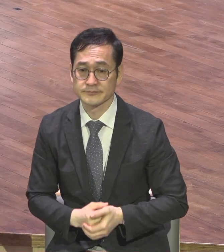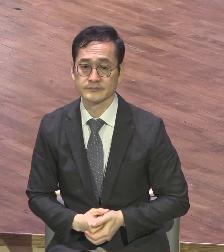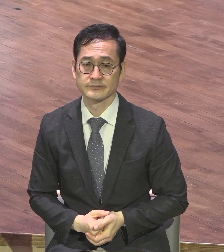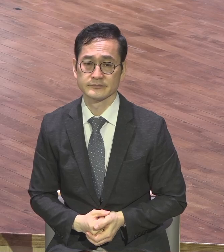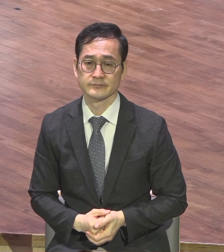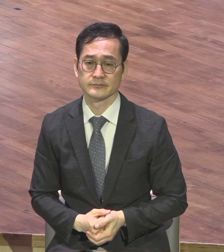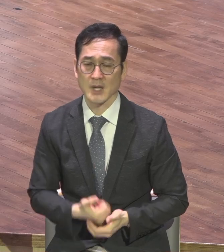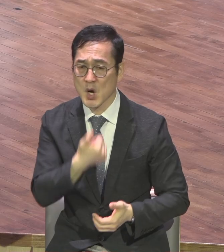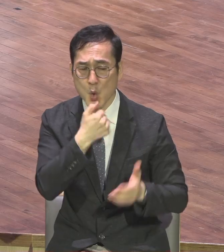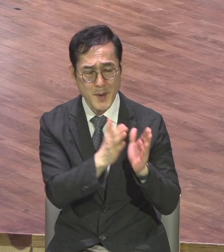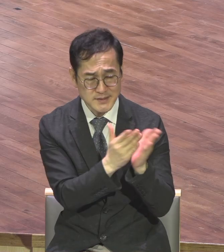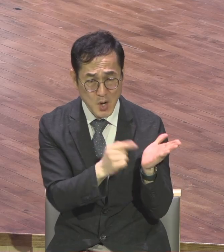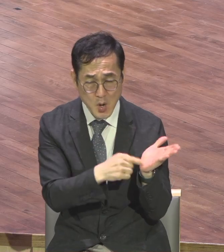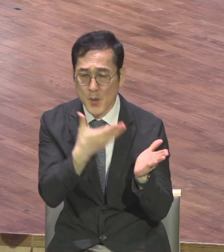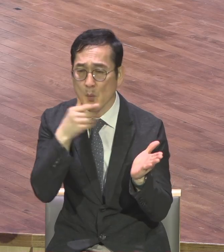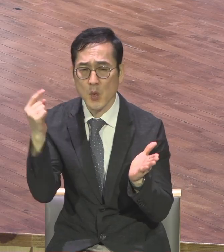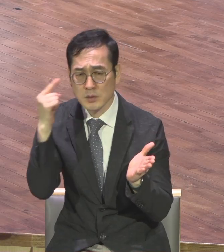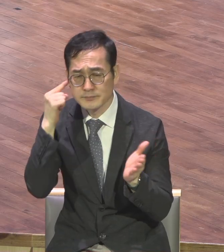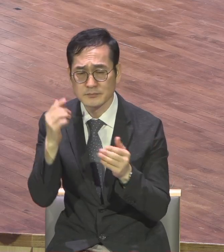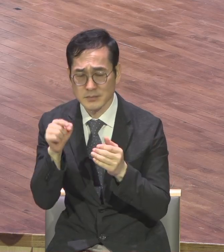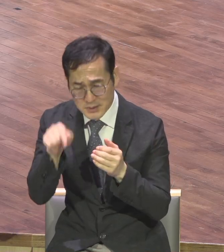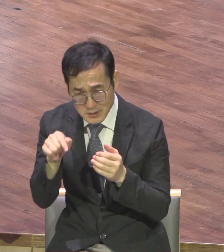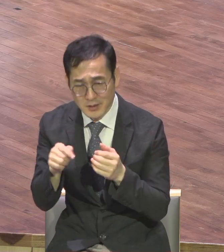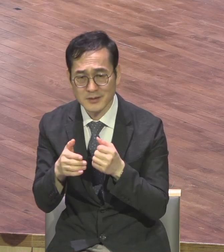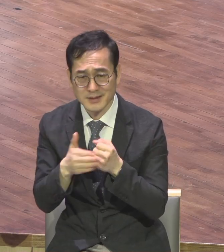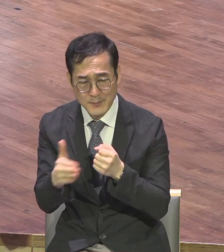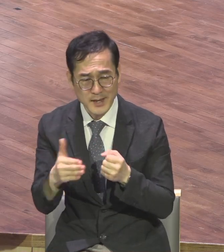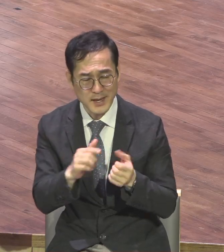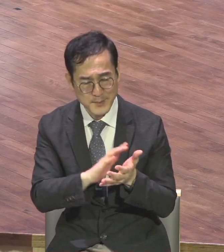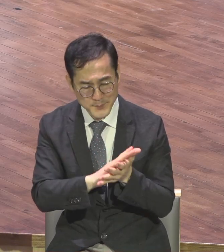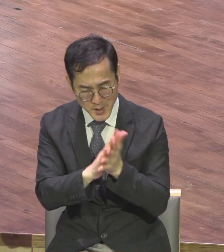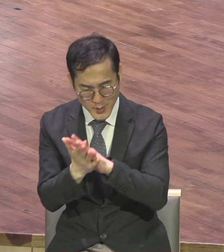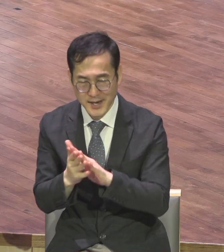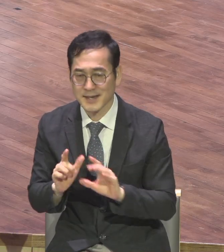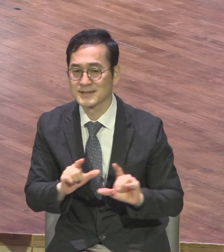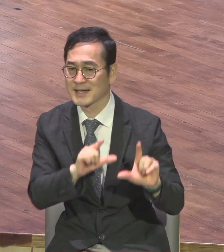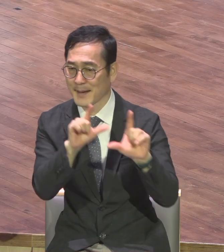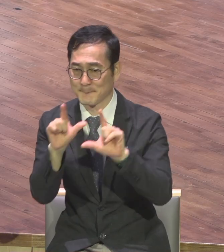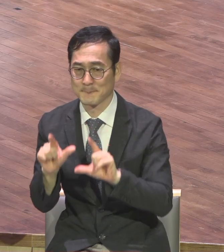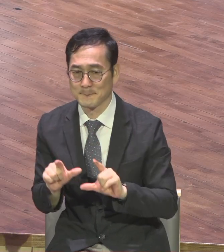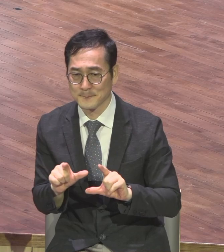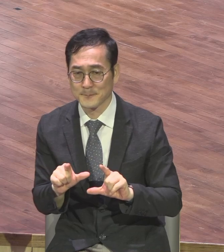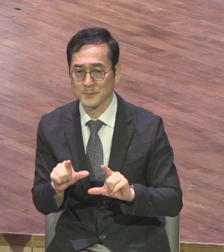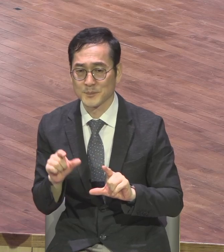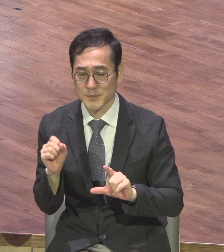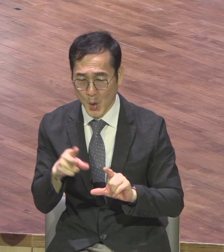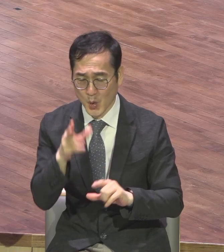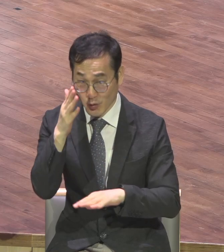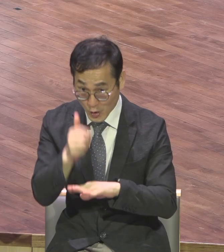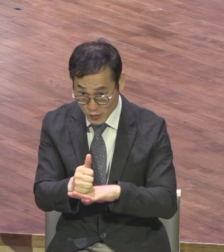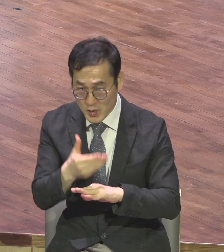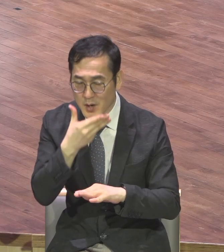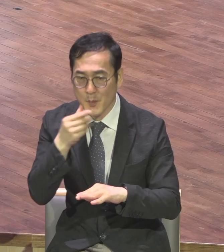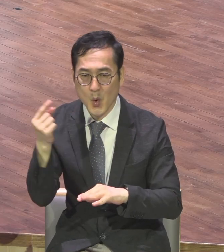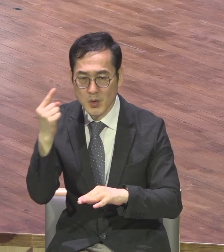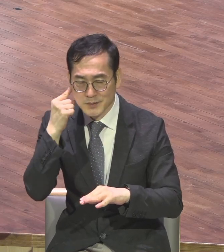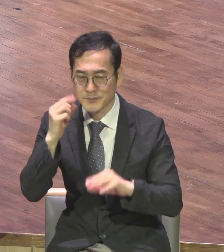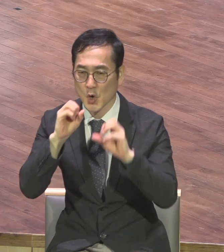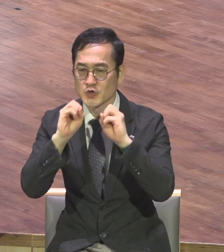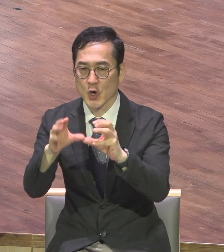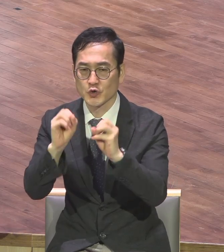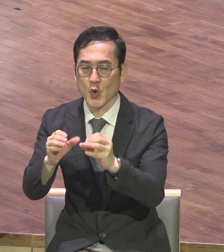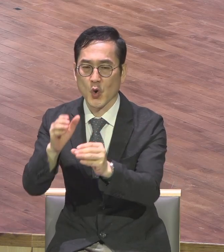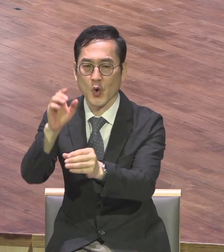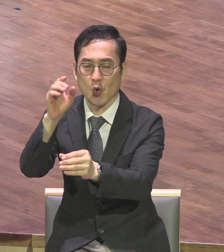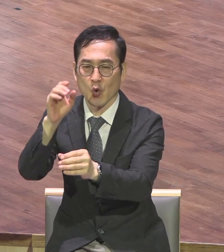로마서는 이 복음 때문에 우리가 변화된 삶을 살게 되고 그 삶이 궁극적으로 선교적 삶으로 이어져야